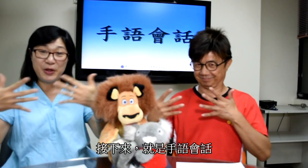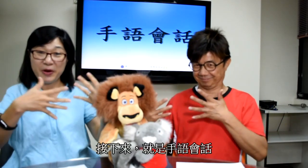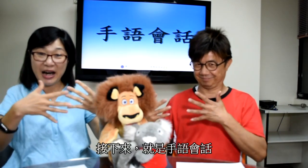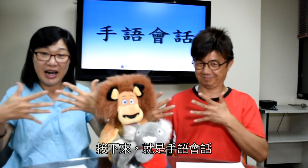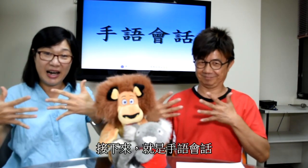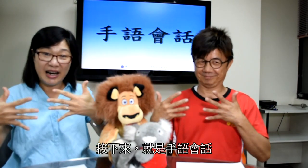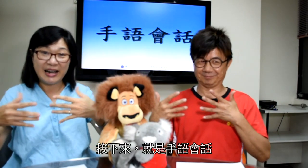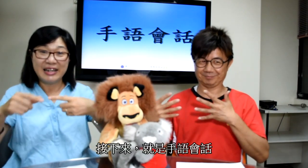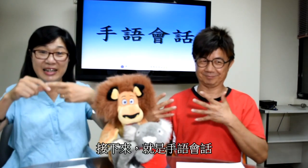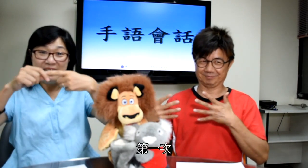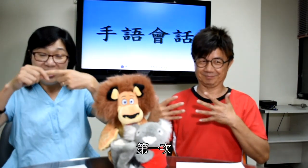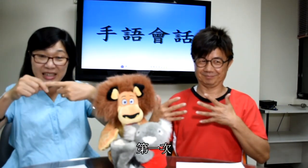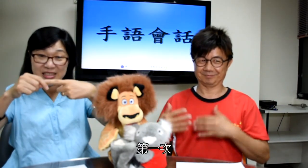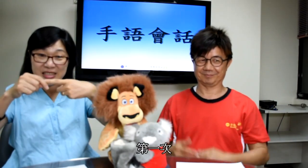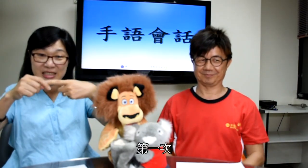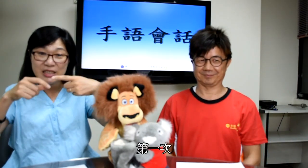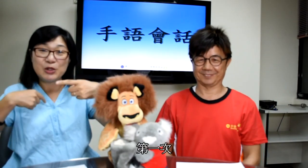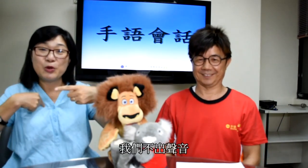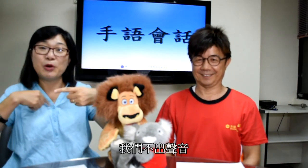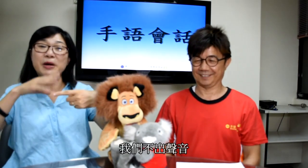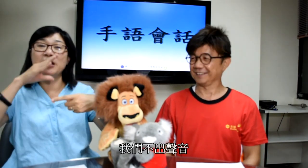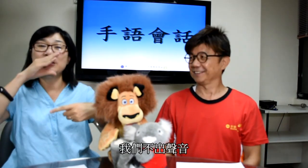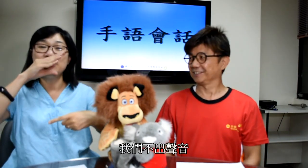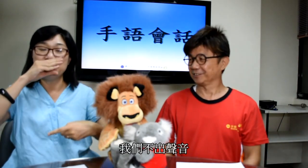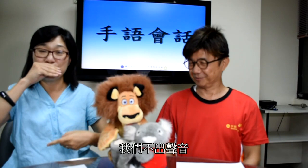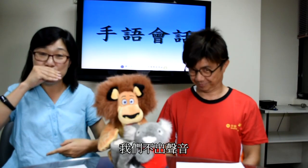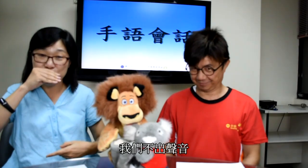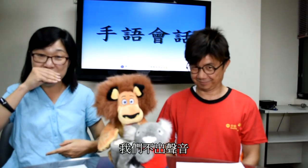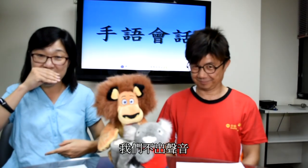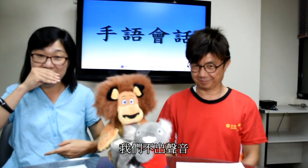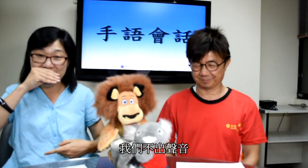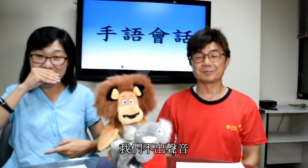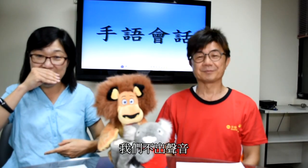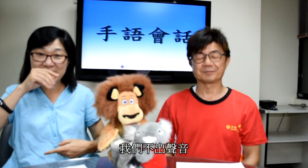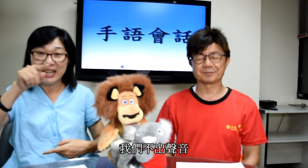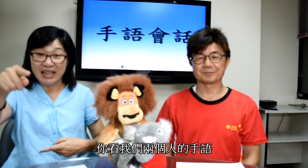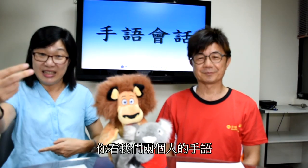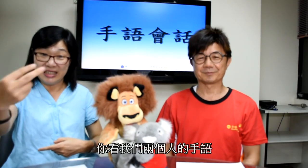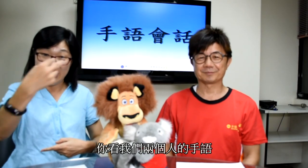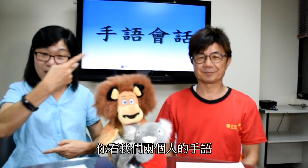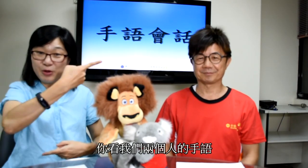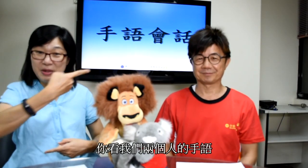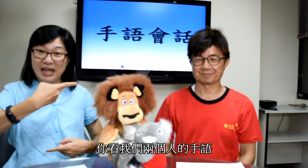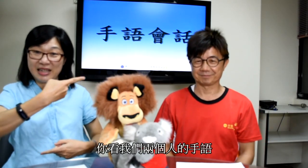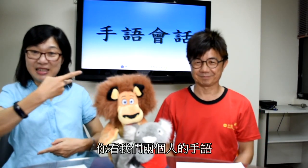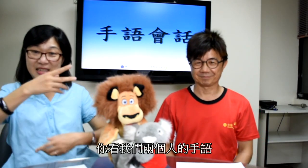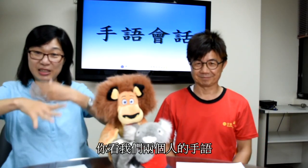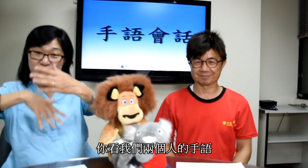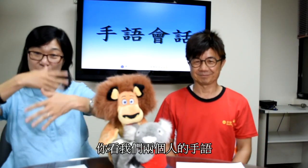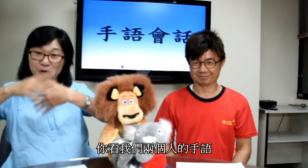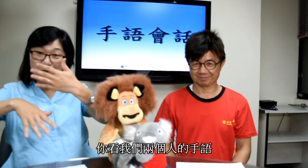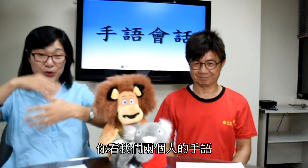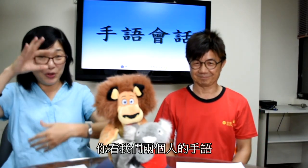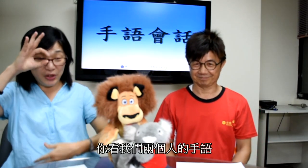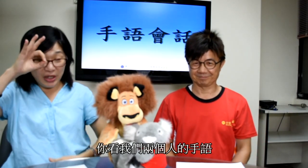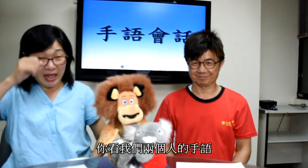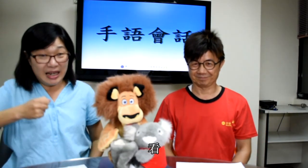画。第一次我们不出声音，你看我们两个人的手语，